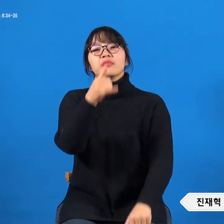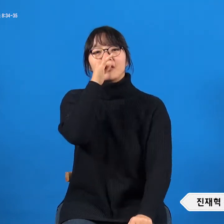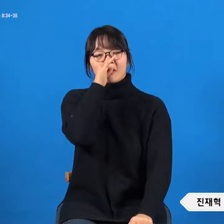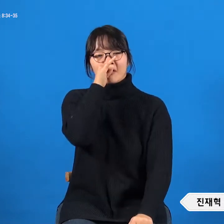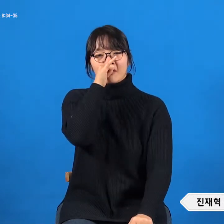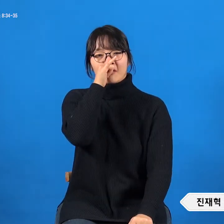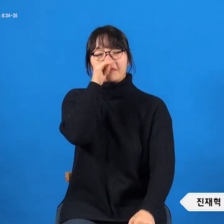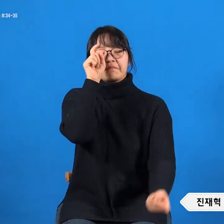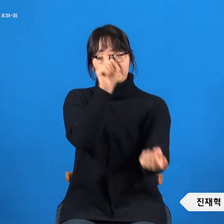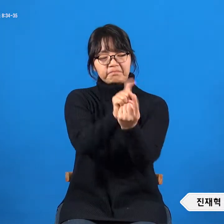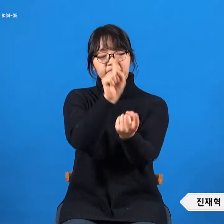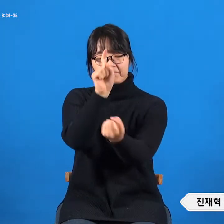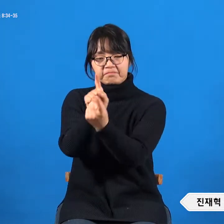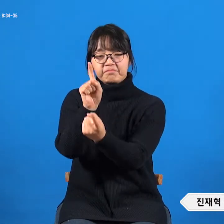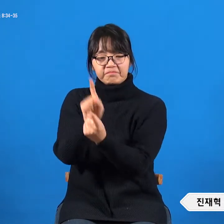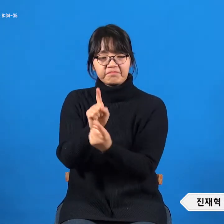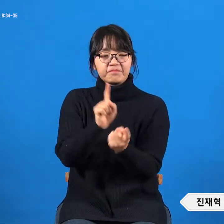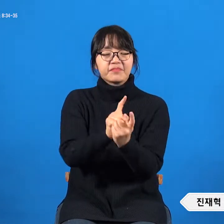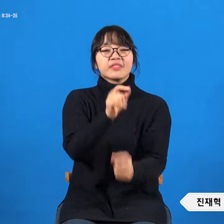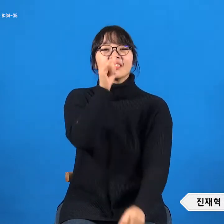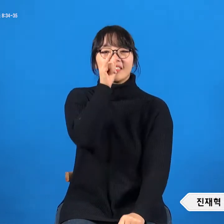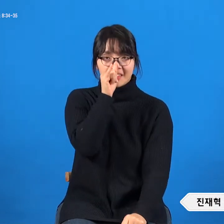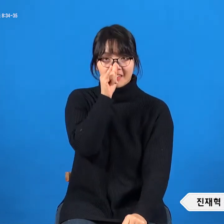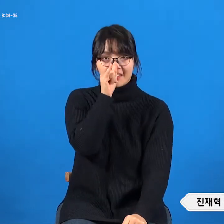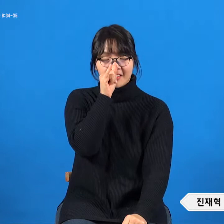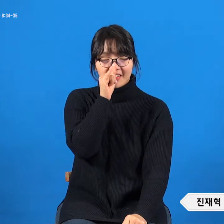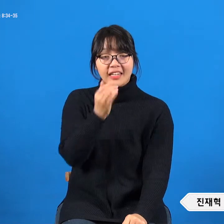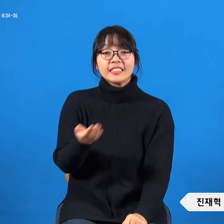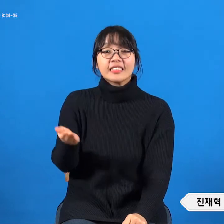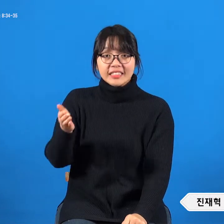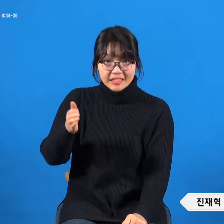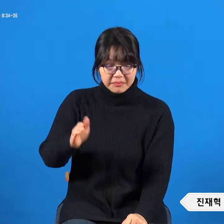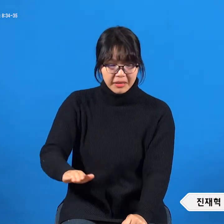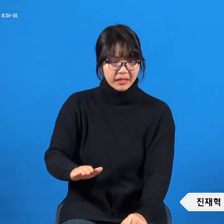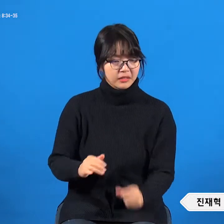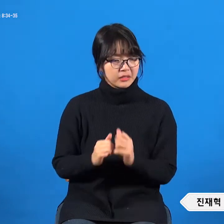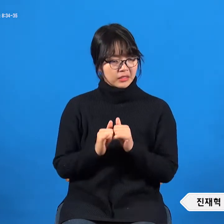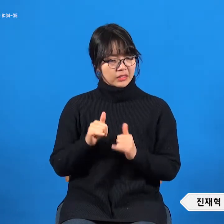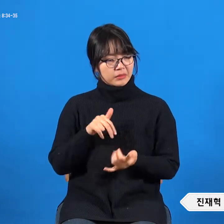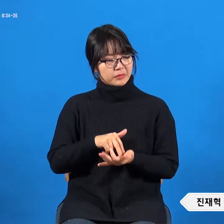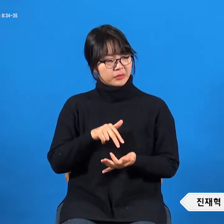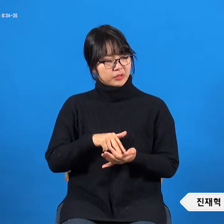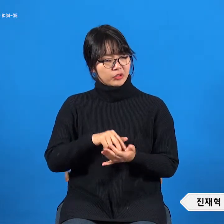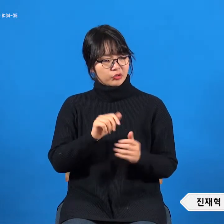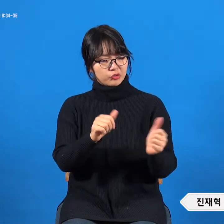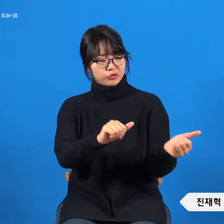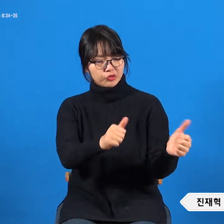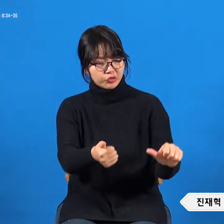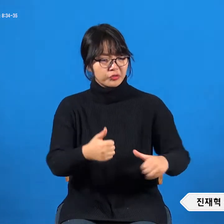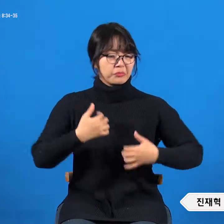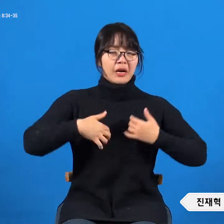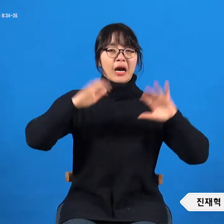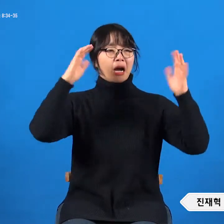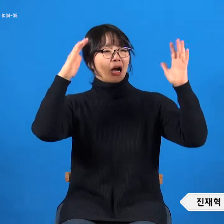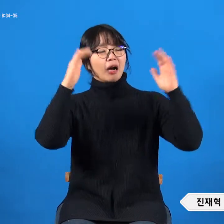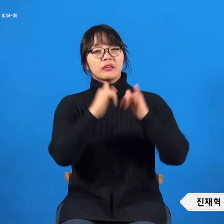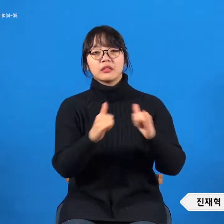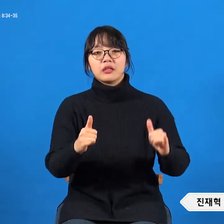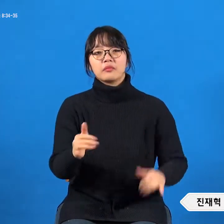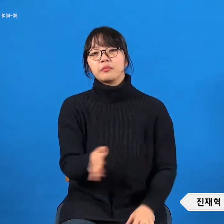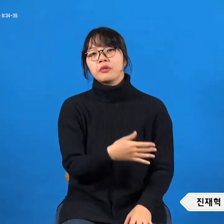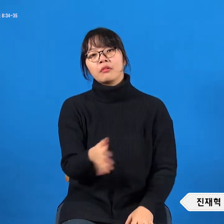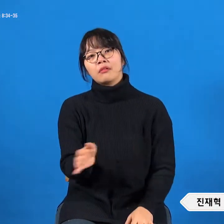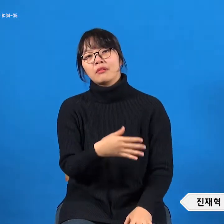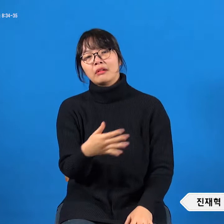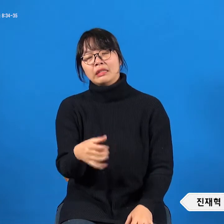죽음의 강을 건너야 되는 우리 인생 가운데 우리는 별로 얼굴을 맞대고 싶지 않는 이 죽음의